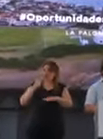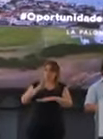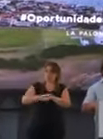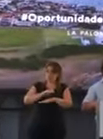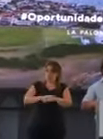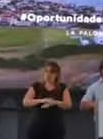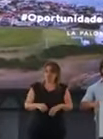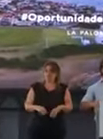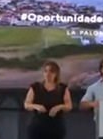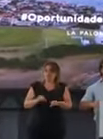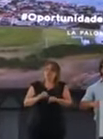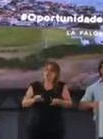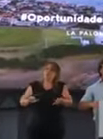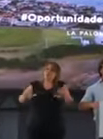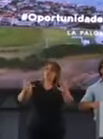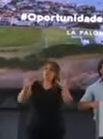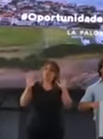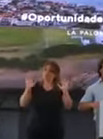Puede llegar a ser.